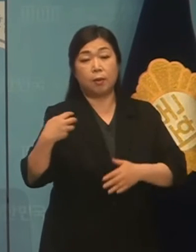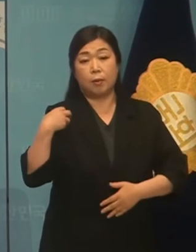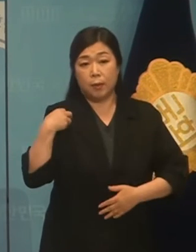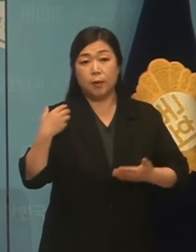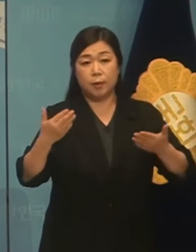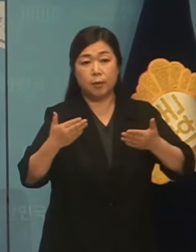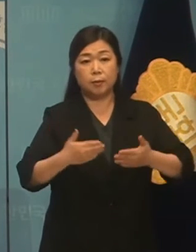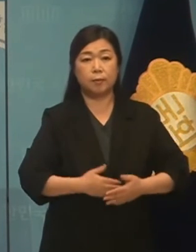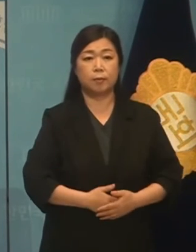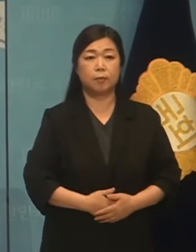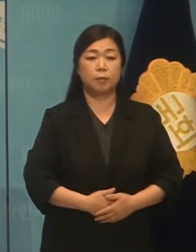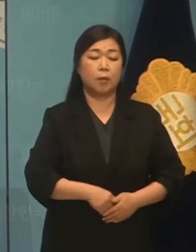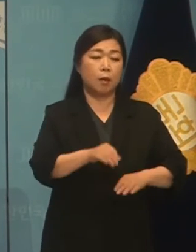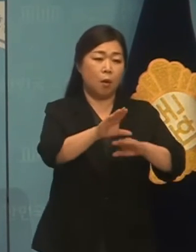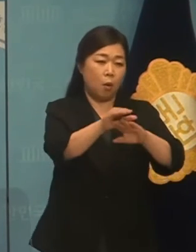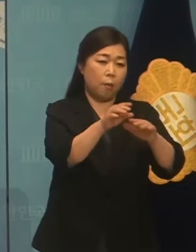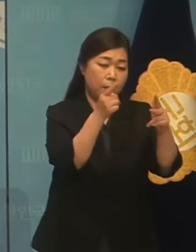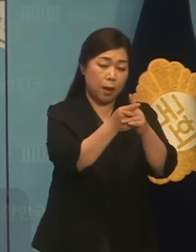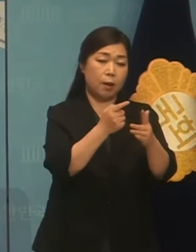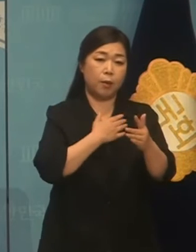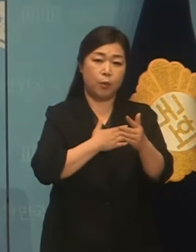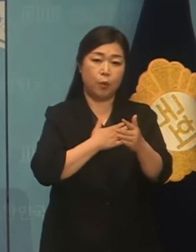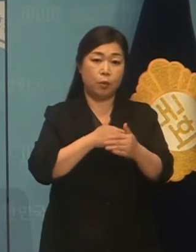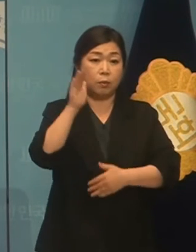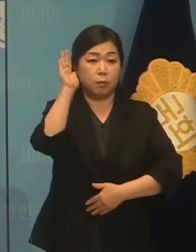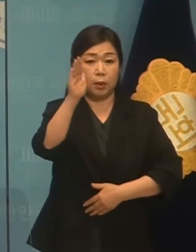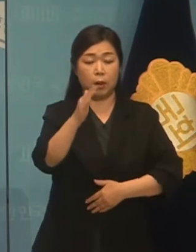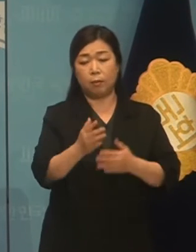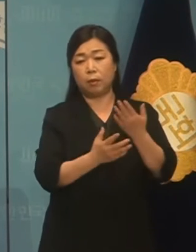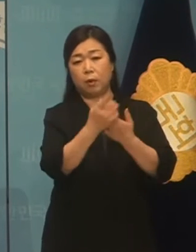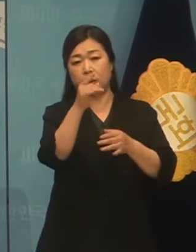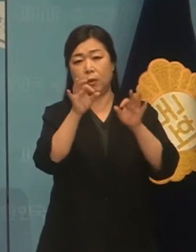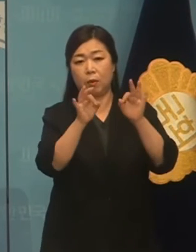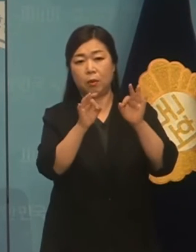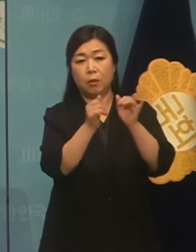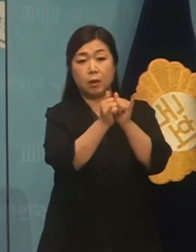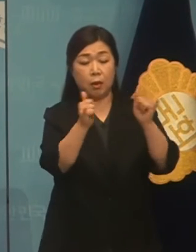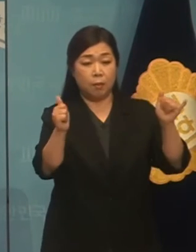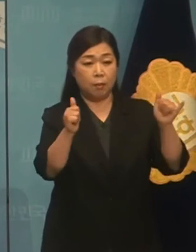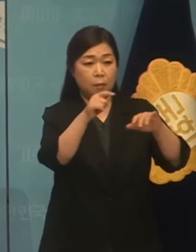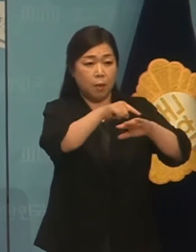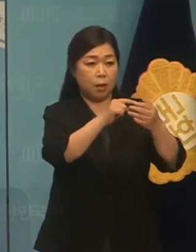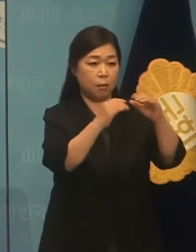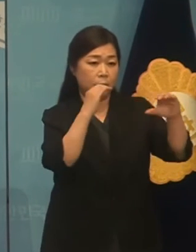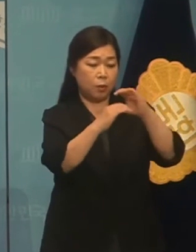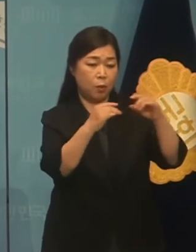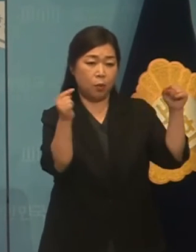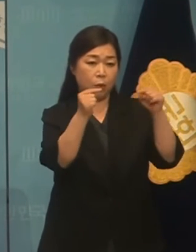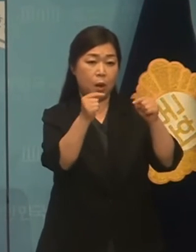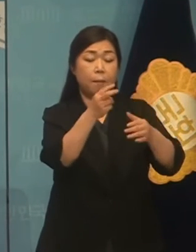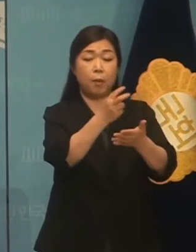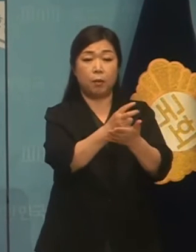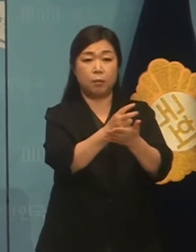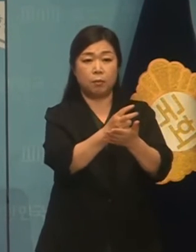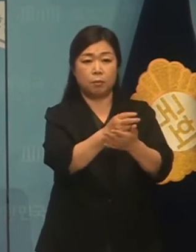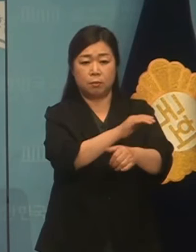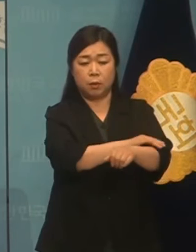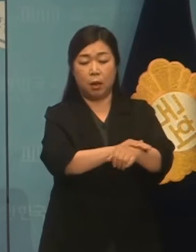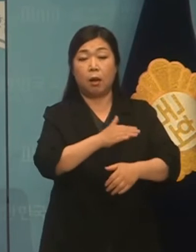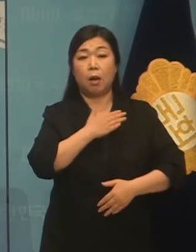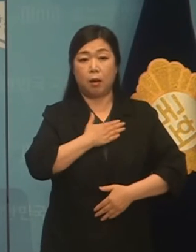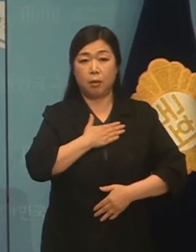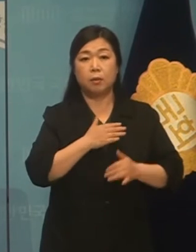일했습니다. 언론을 알고 미디어를 통해서 민심과 교류하고 소통하는 법을 누구보다도 잘